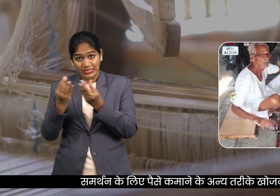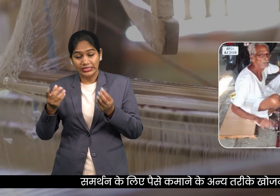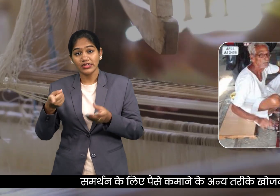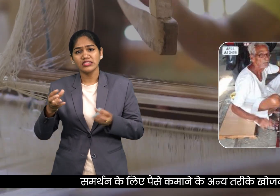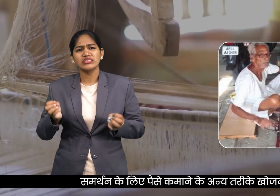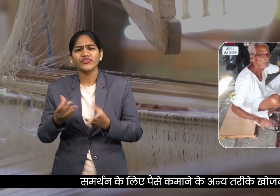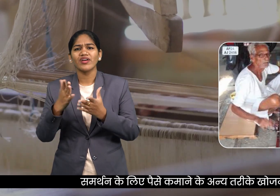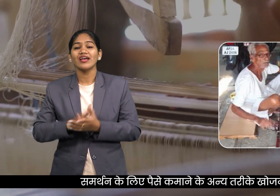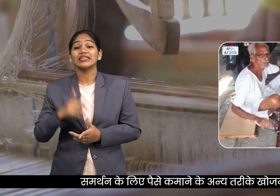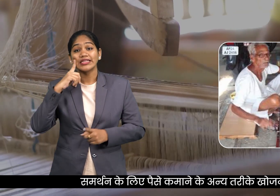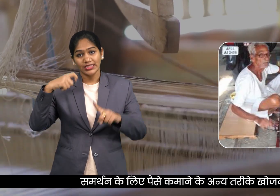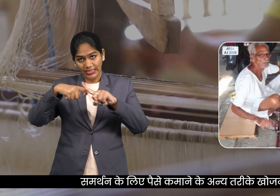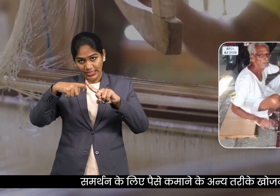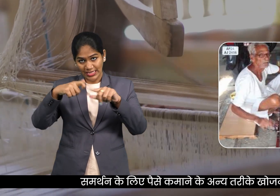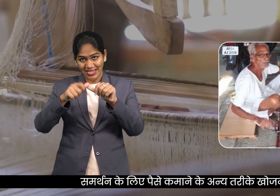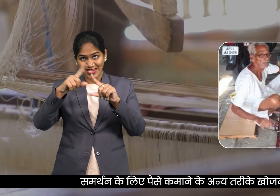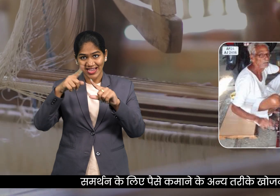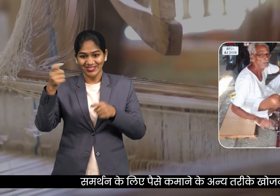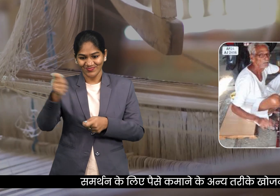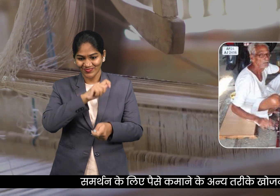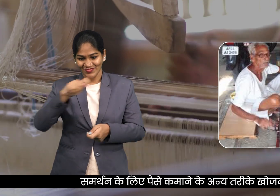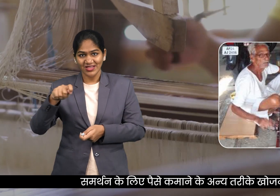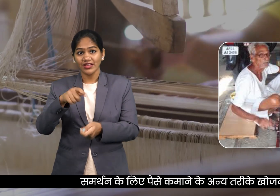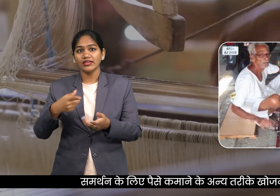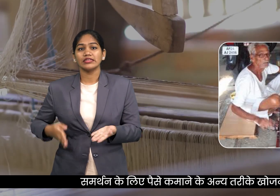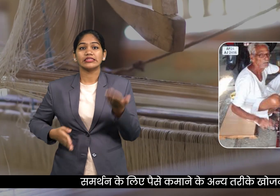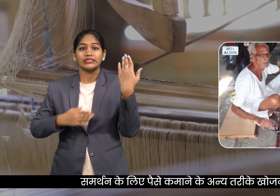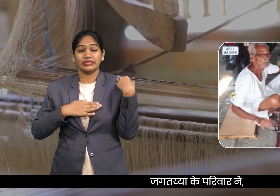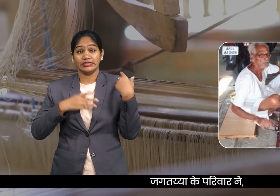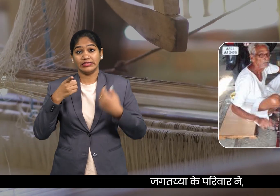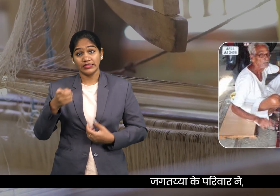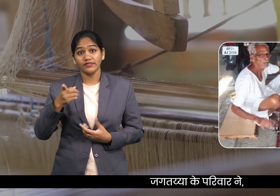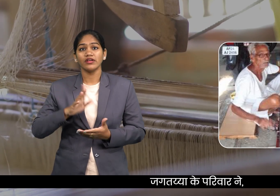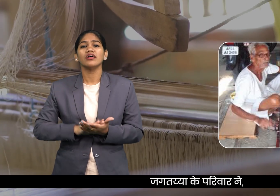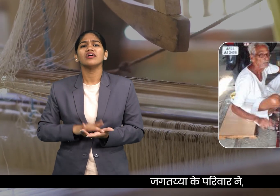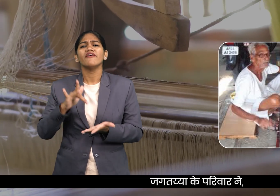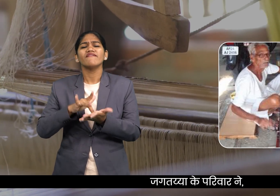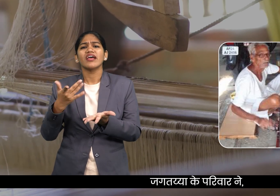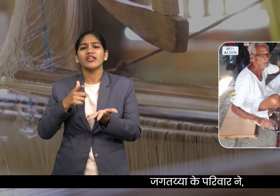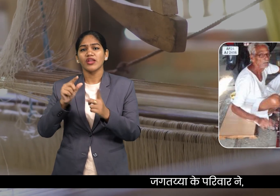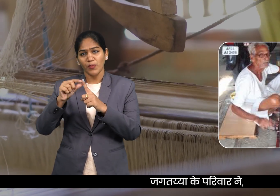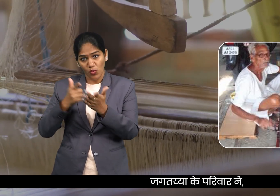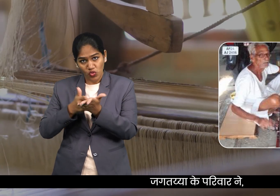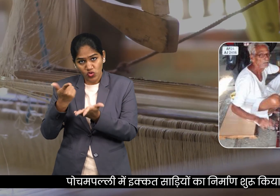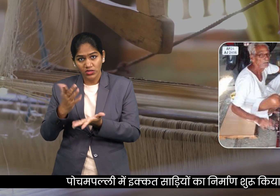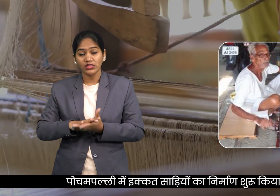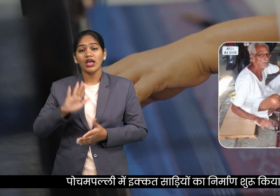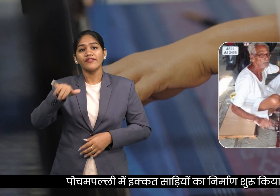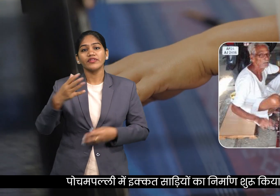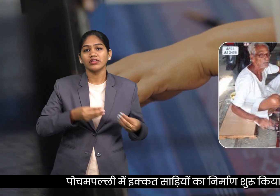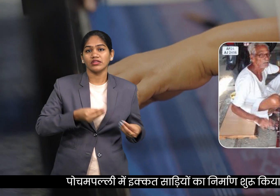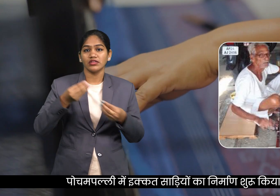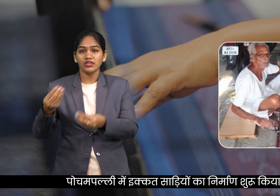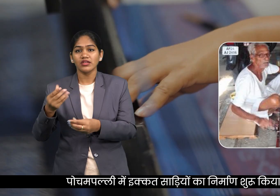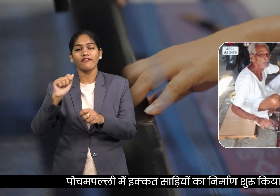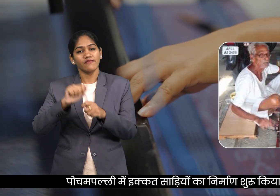लिए पैसा कमाने के अन्य तरीके खोजने होते हैं। जगतैया के परिवार ने